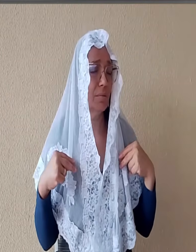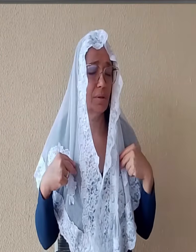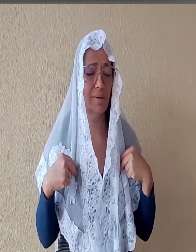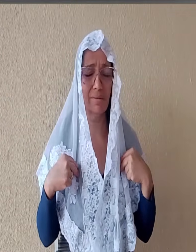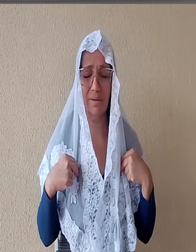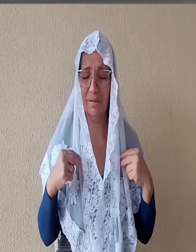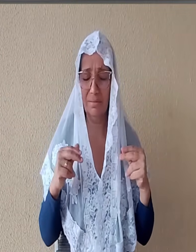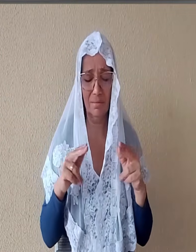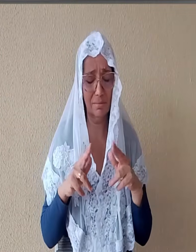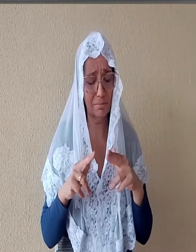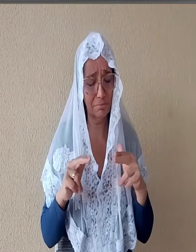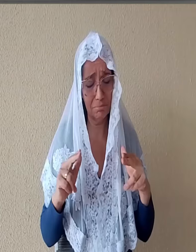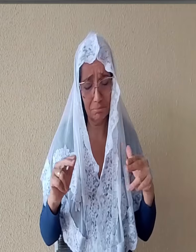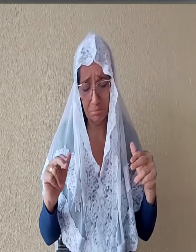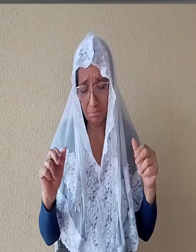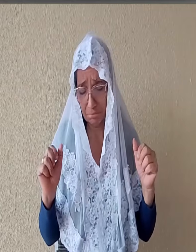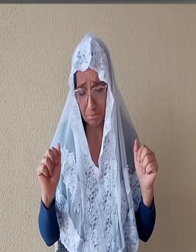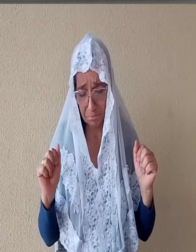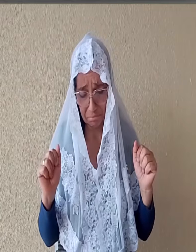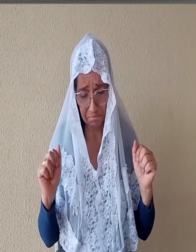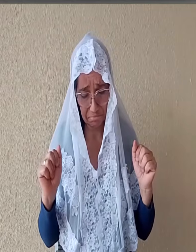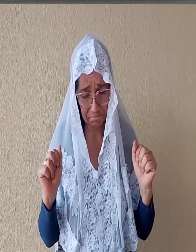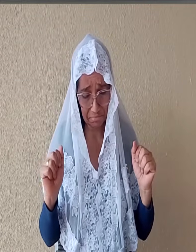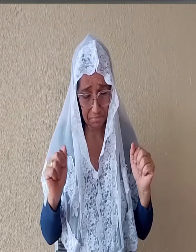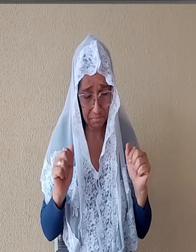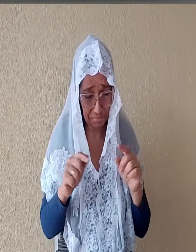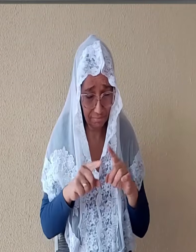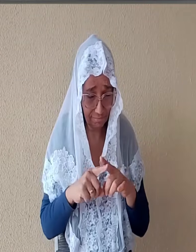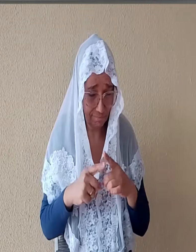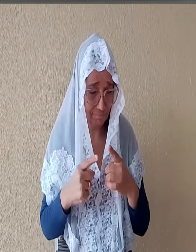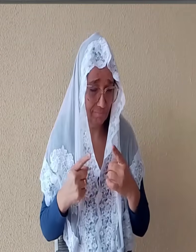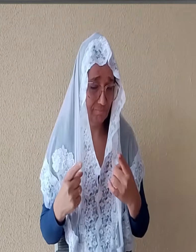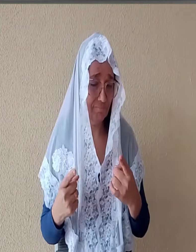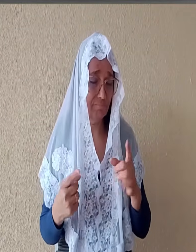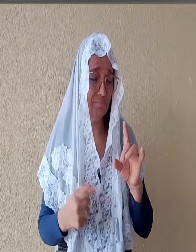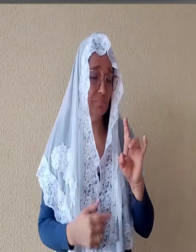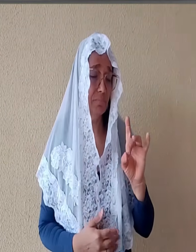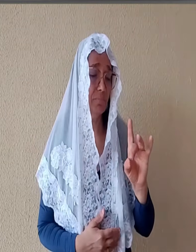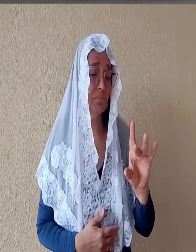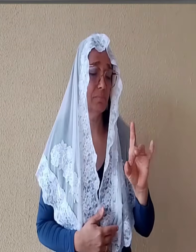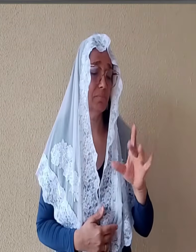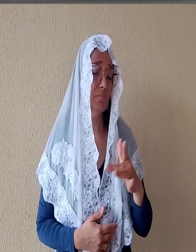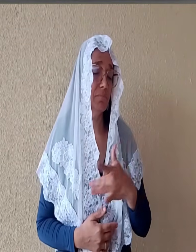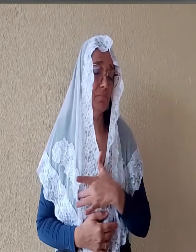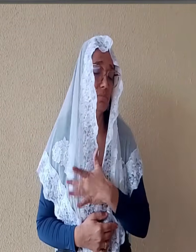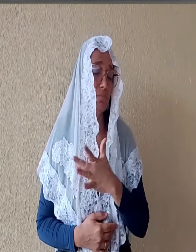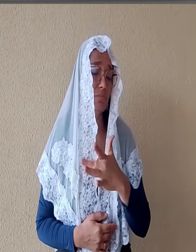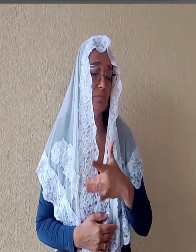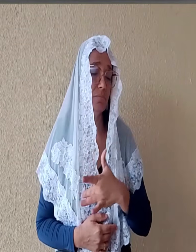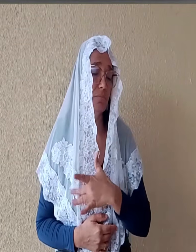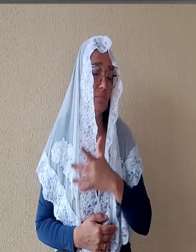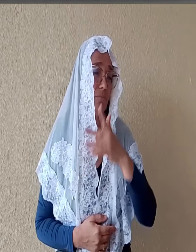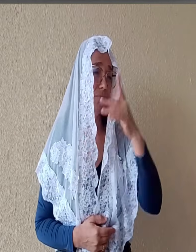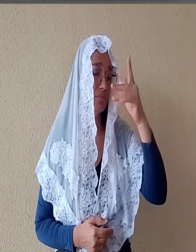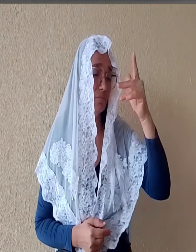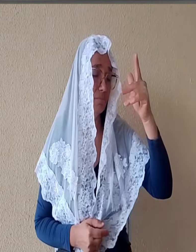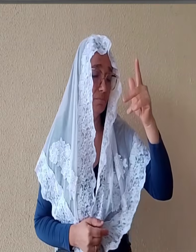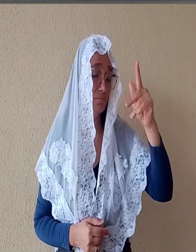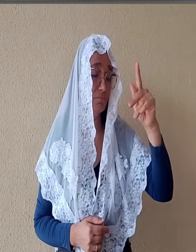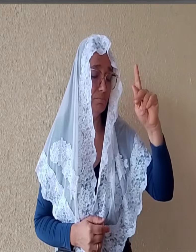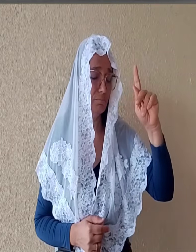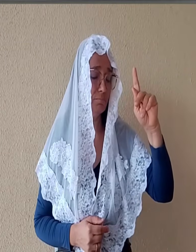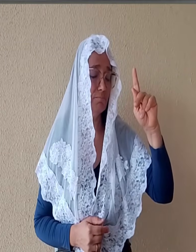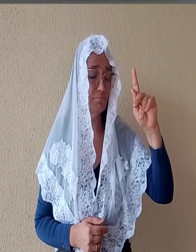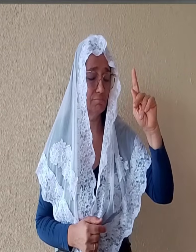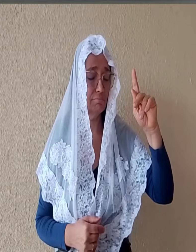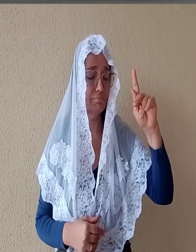culto glorioso e por esse pouco povo Glória a que o Senhor Deus. preparou. É pelo teu servo que está na Glória a